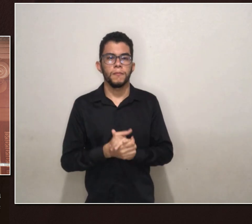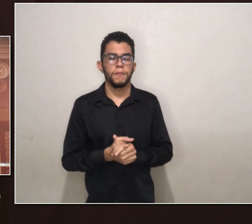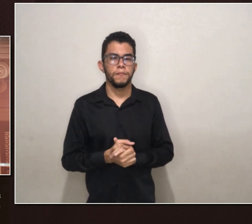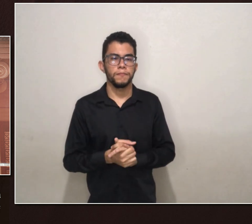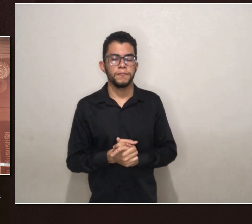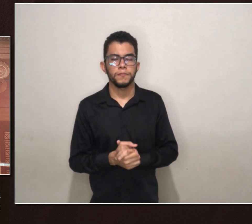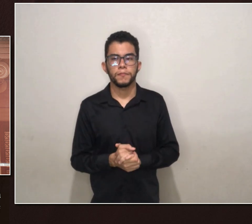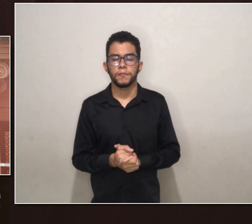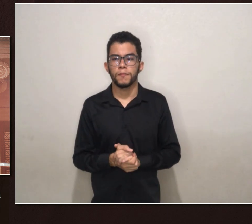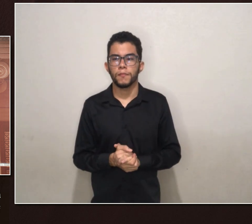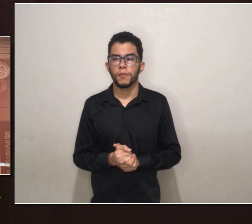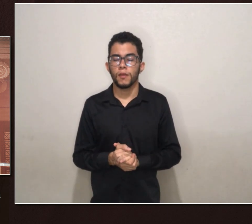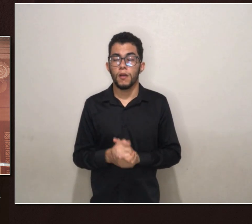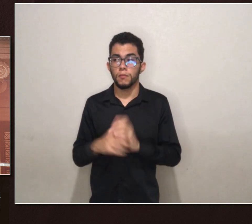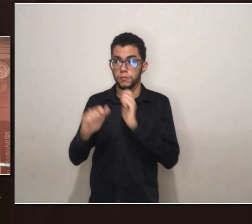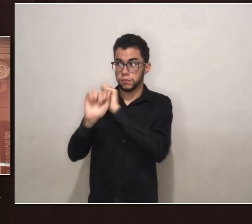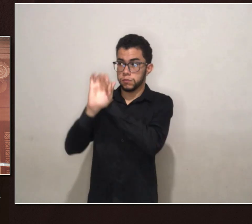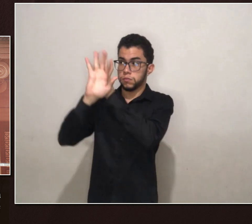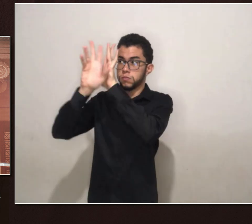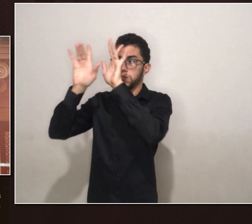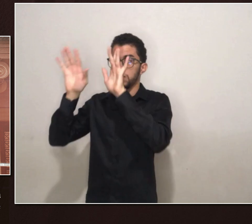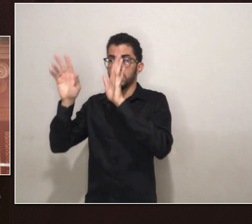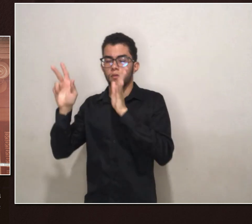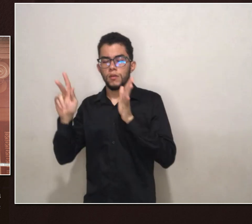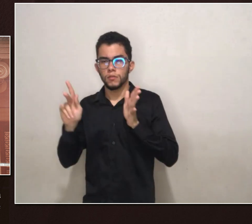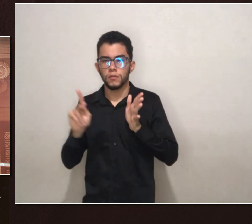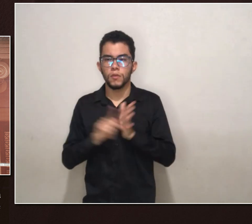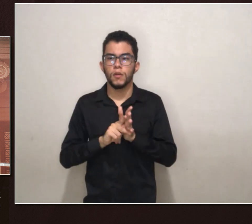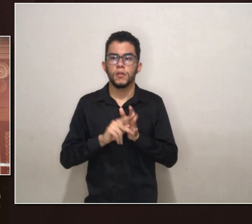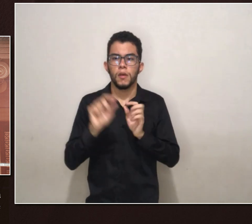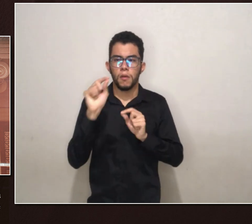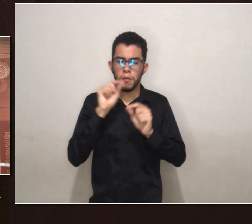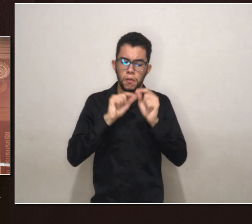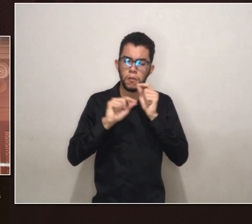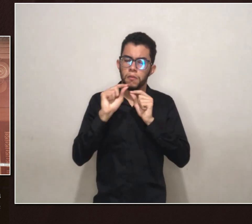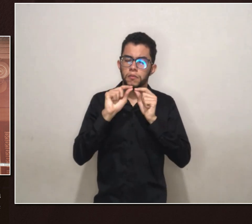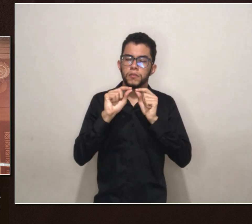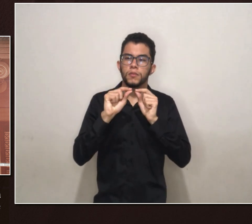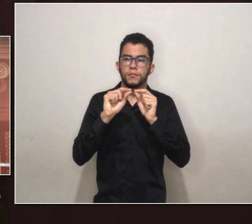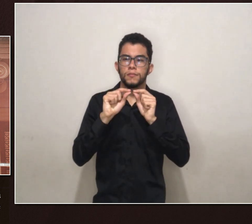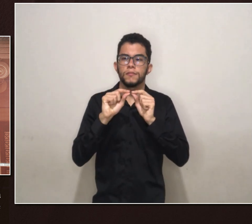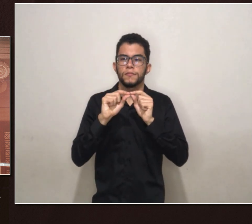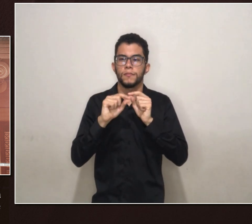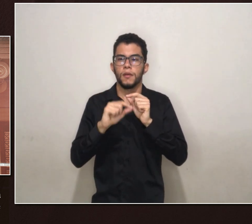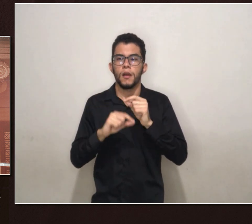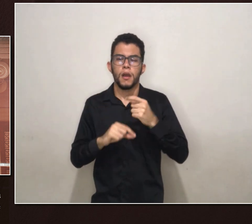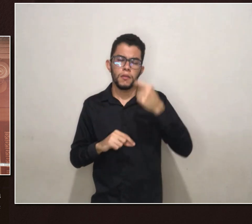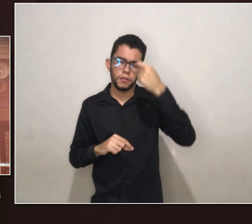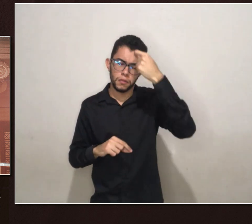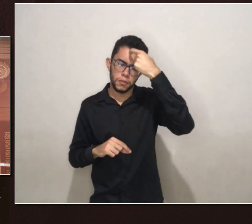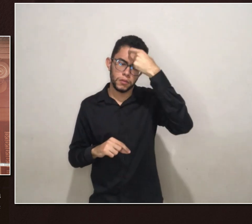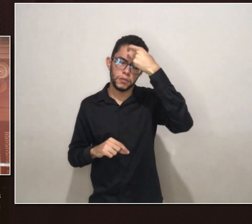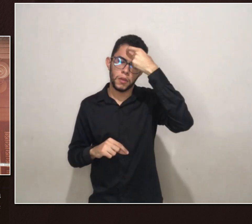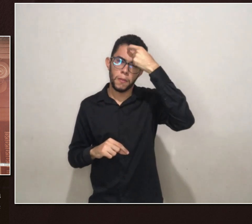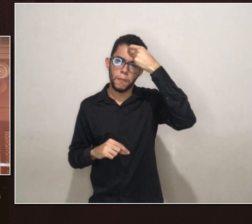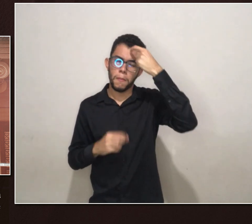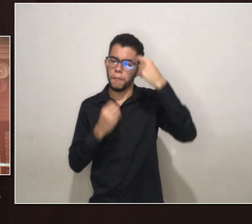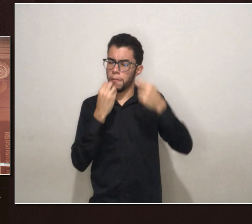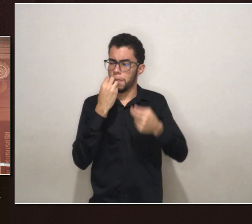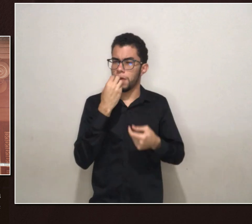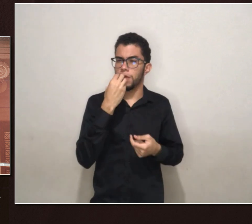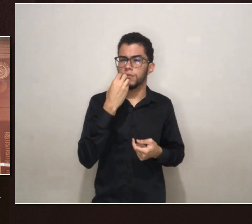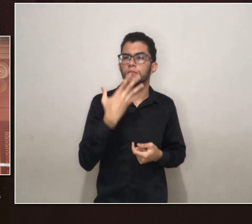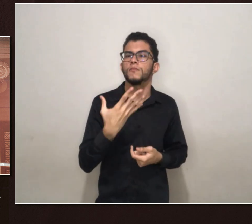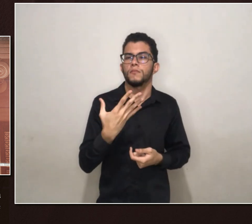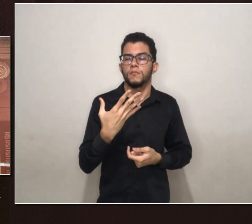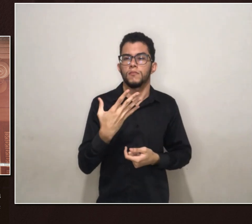é esta, o testemunho da nossa consciência, de que com